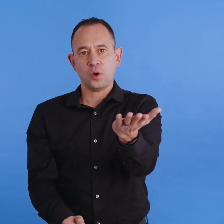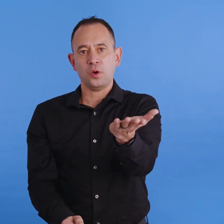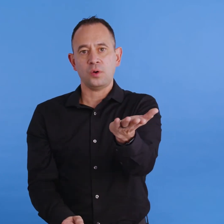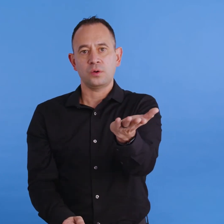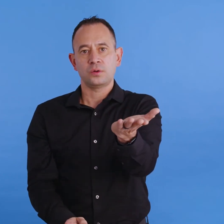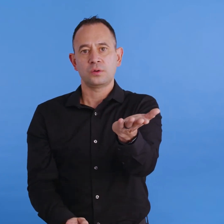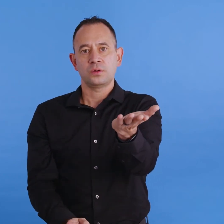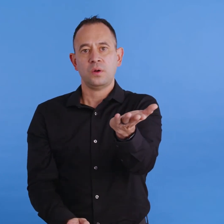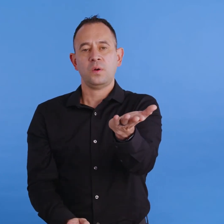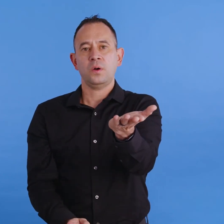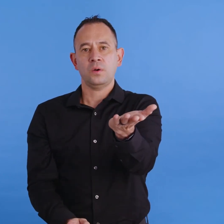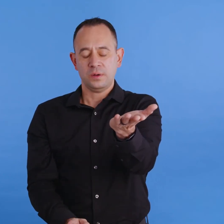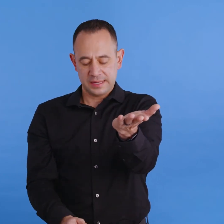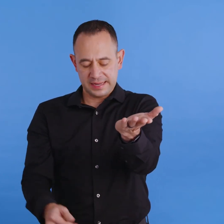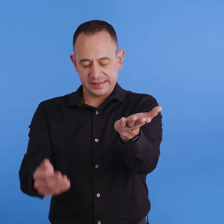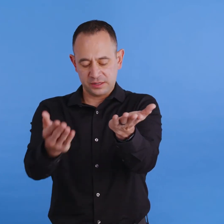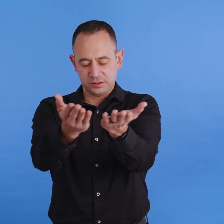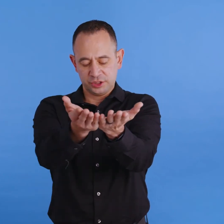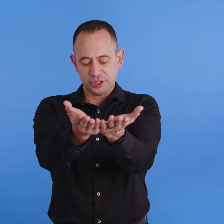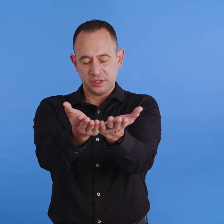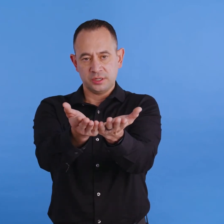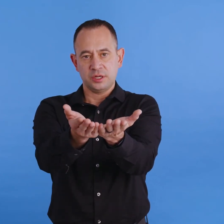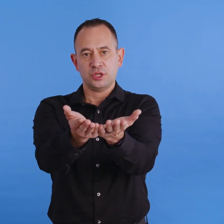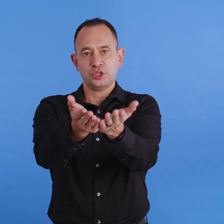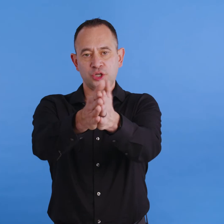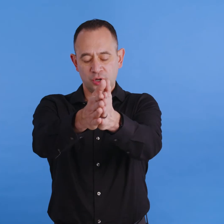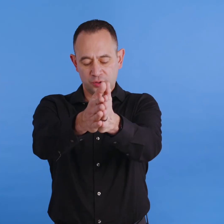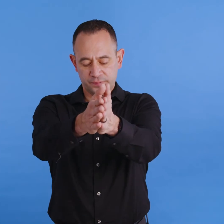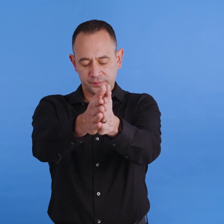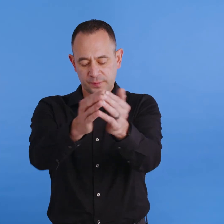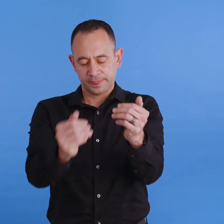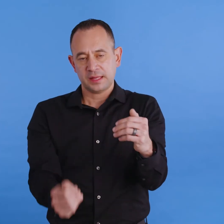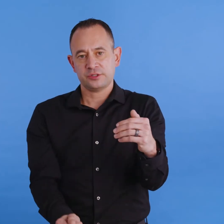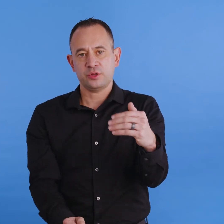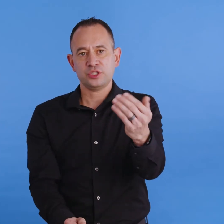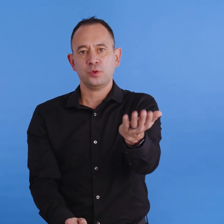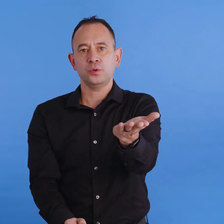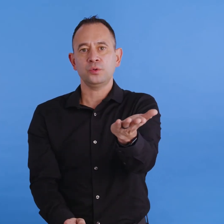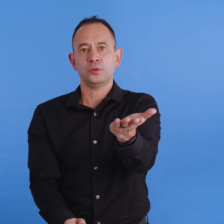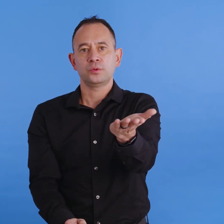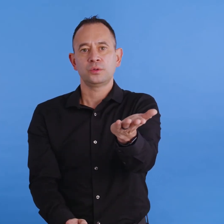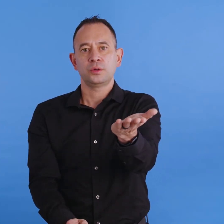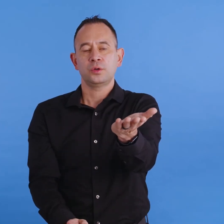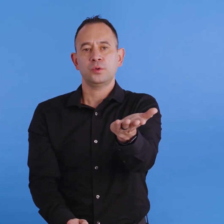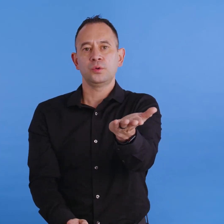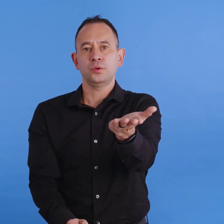o. O. Agrego yo. Yo. El sonido es u. U.